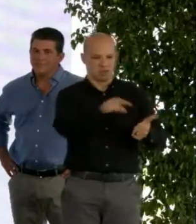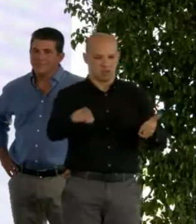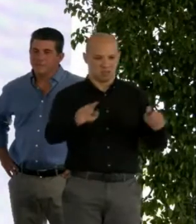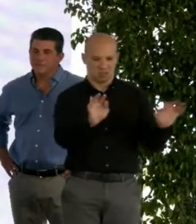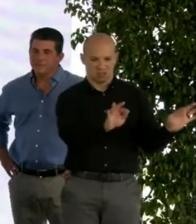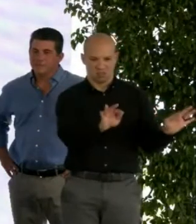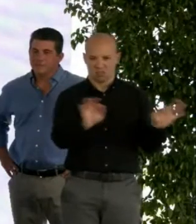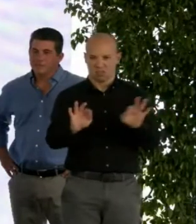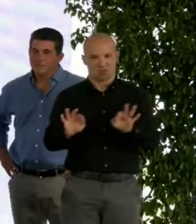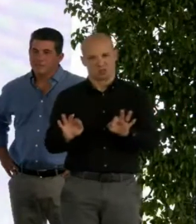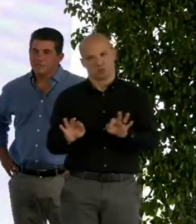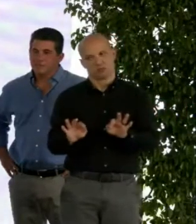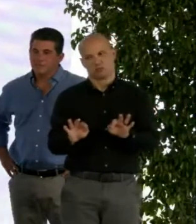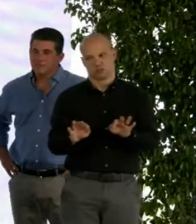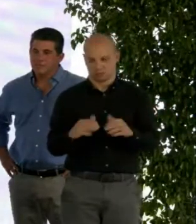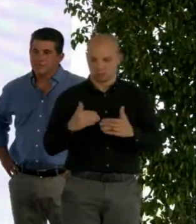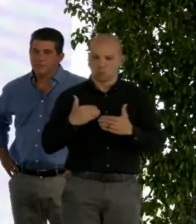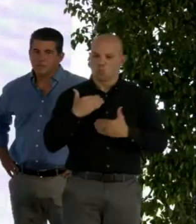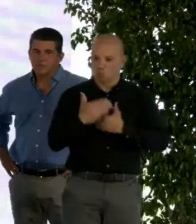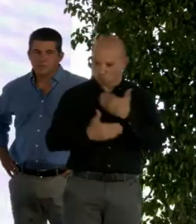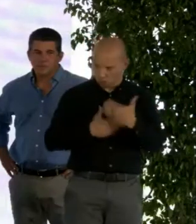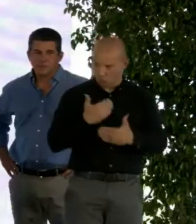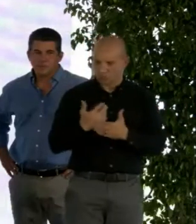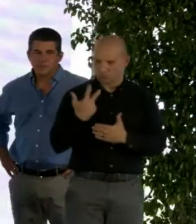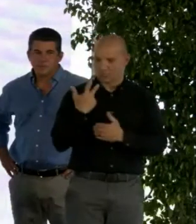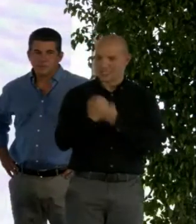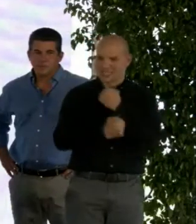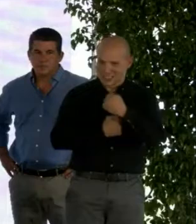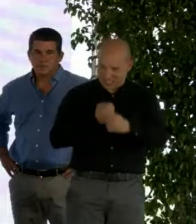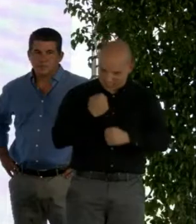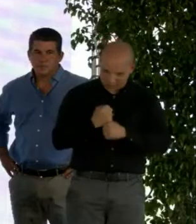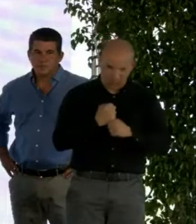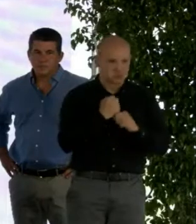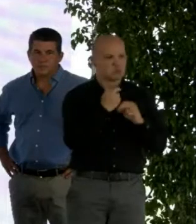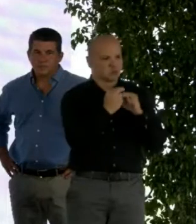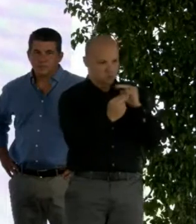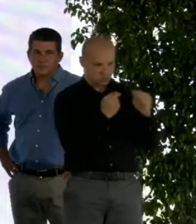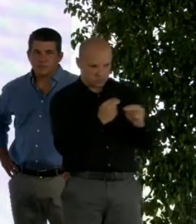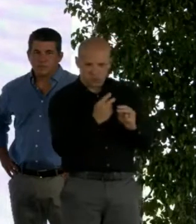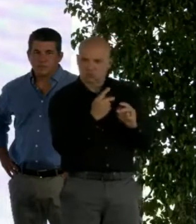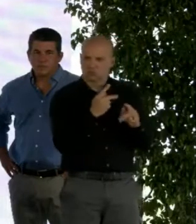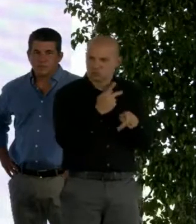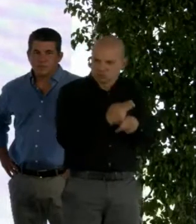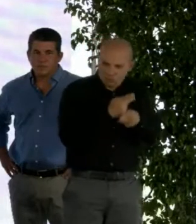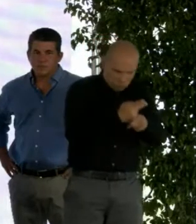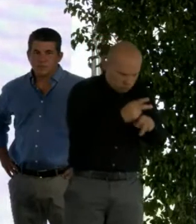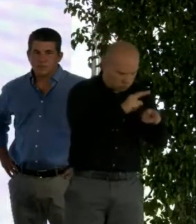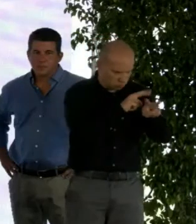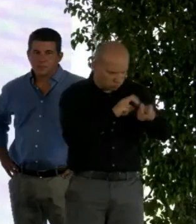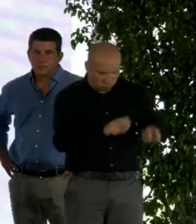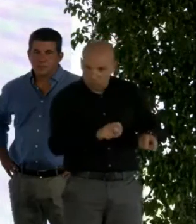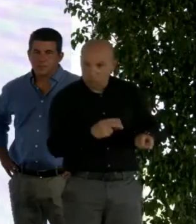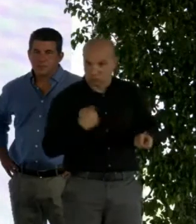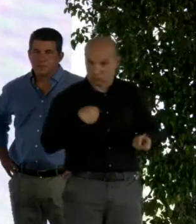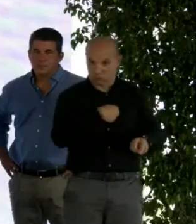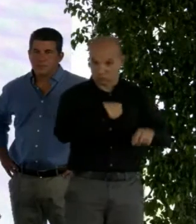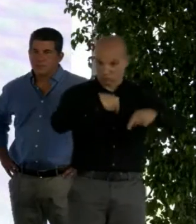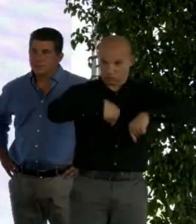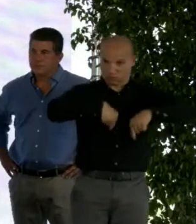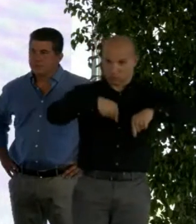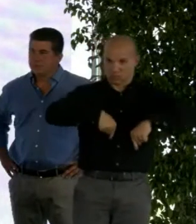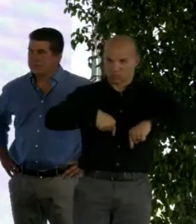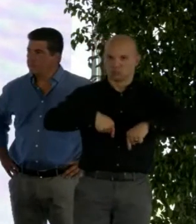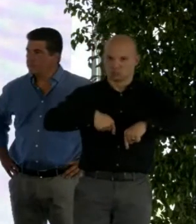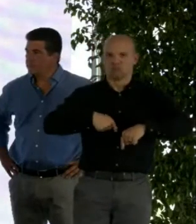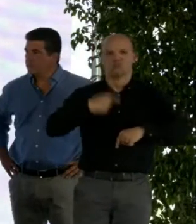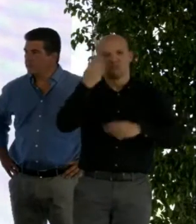Esto es un proceso, como ya se ha dicho, que ha durado 3 años en una negociación minuciosa. Y si nosotros estamos aquí parados hasta ante el pueblo